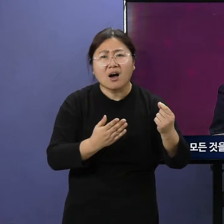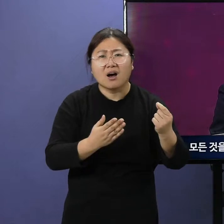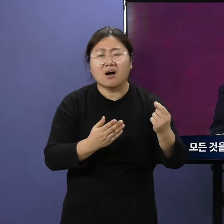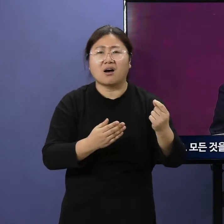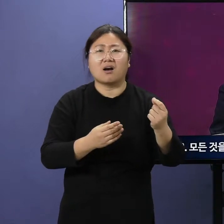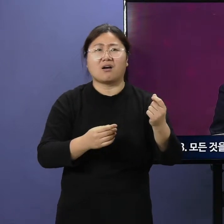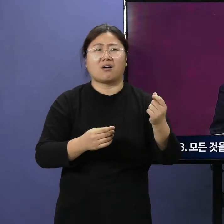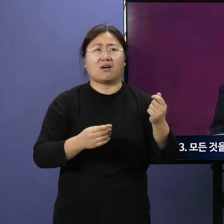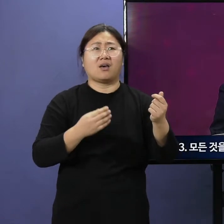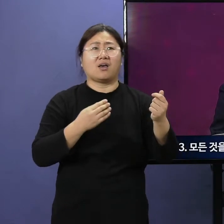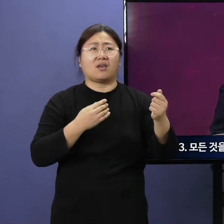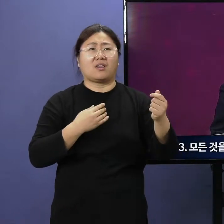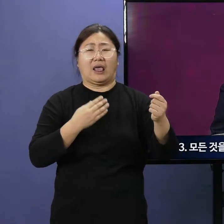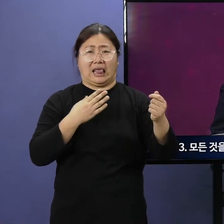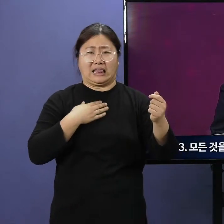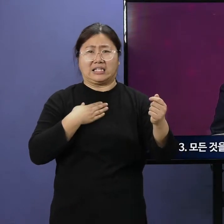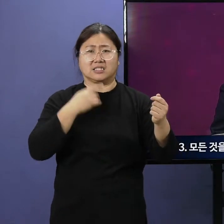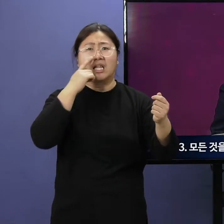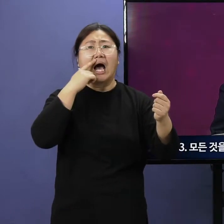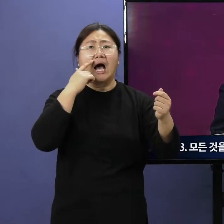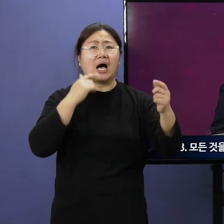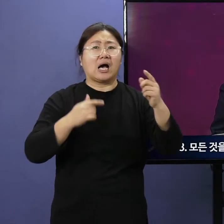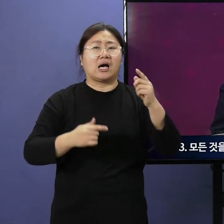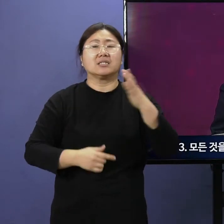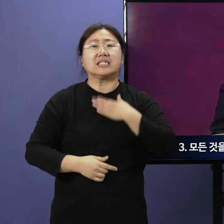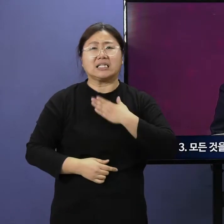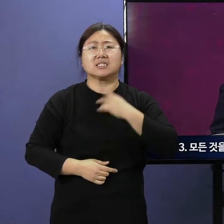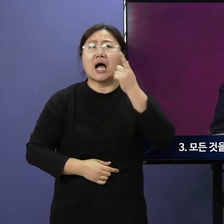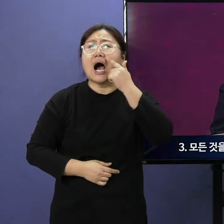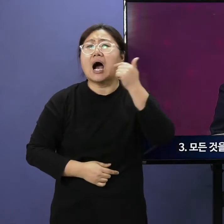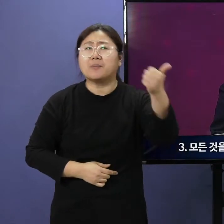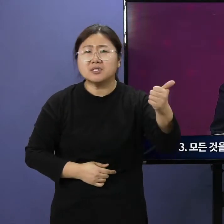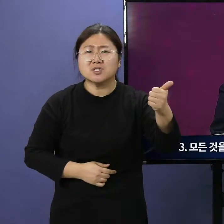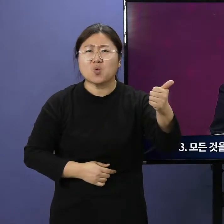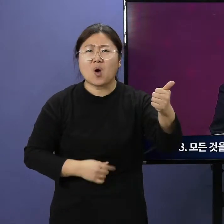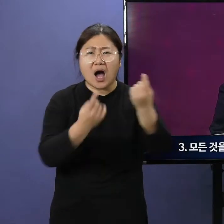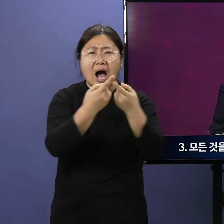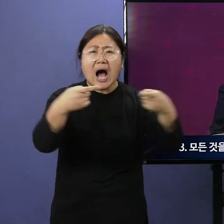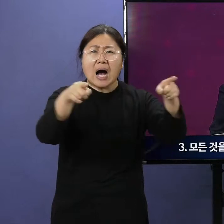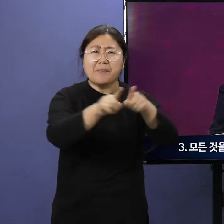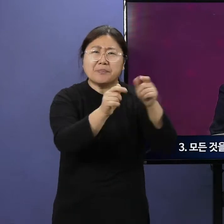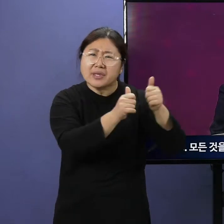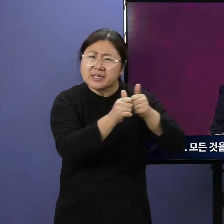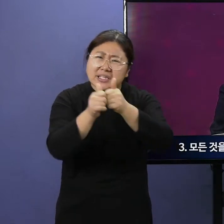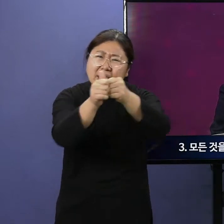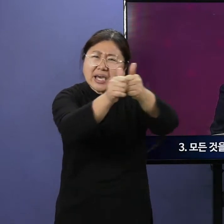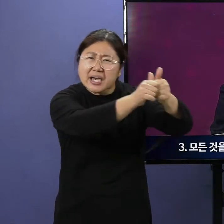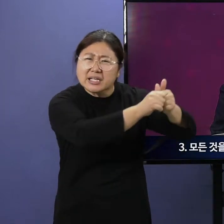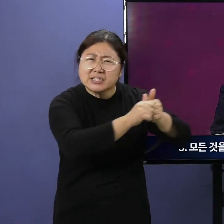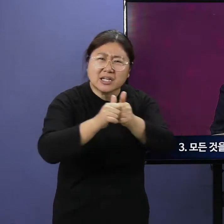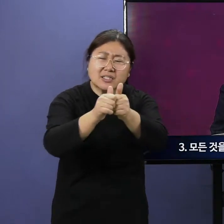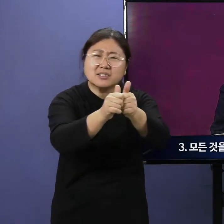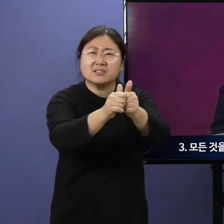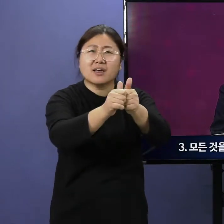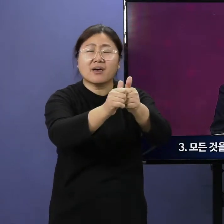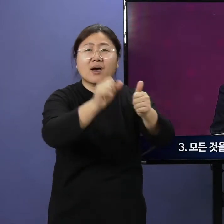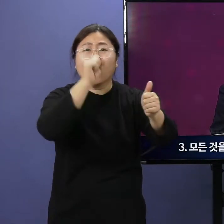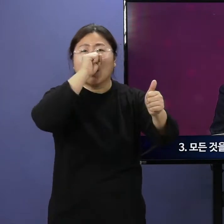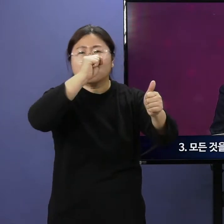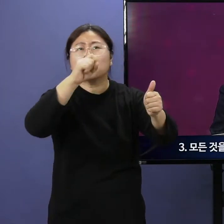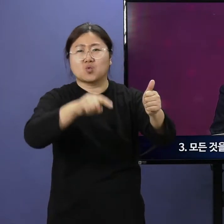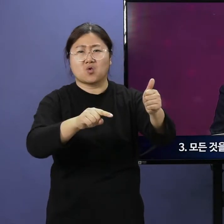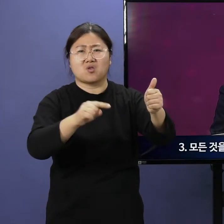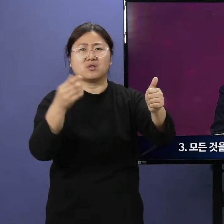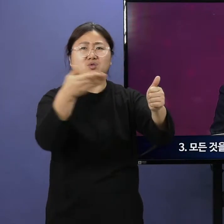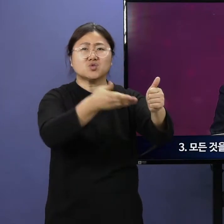저는 아버지랑 계속 같이 있었는데 나한테는 좋은 거 하나도 안 해주시더니 어떻게 나한테는 이렇게 하나도 안 해주시면서